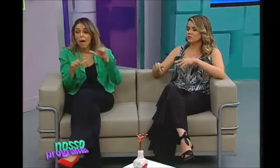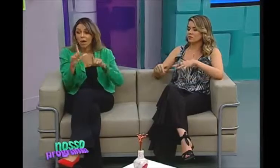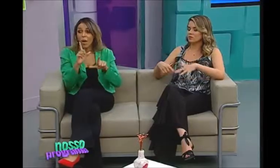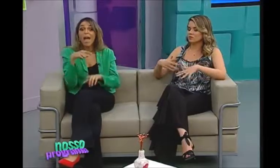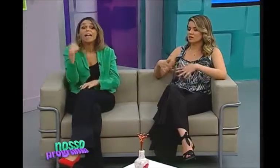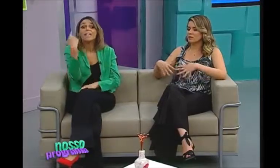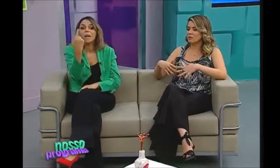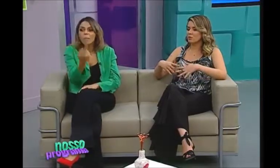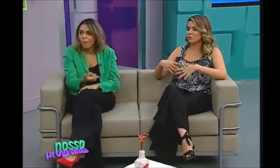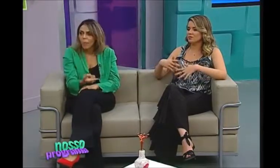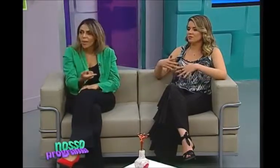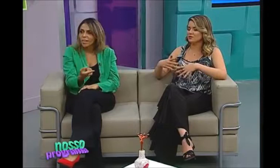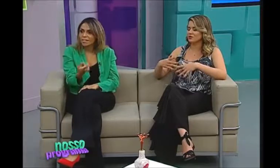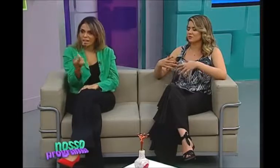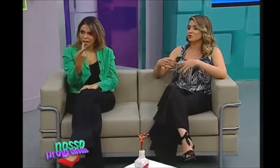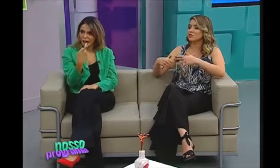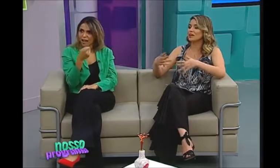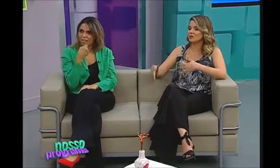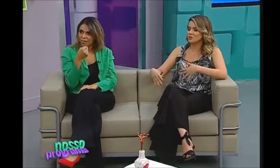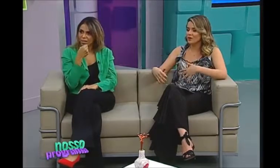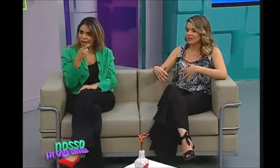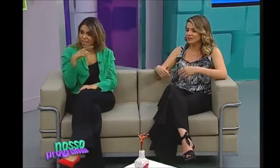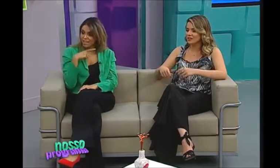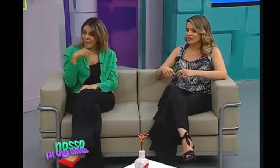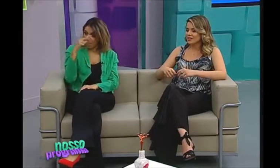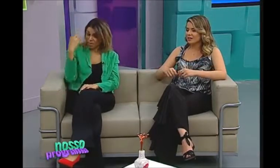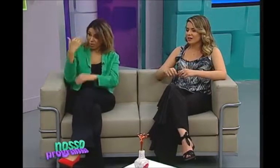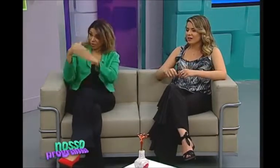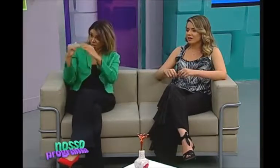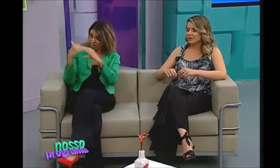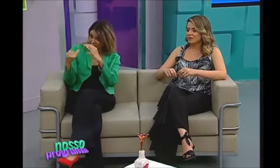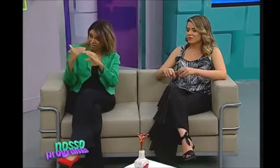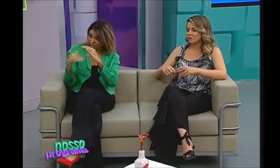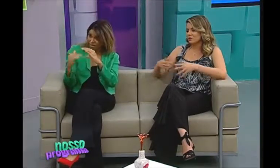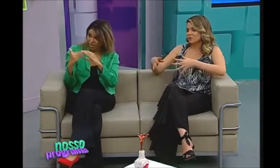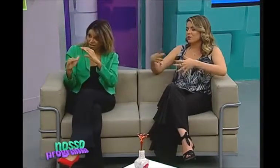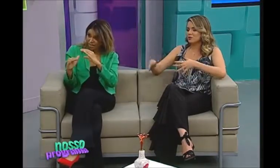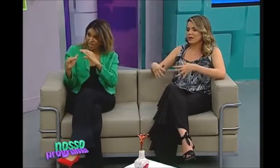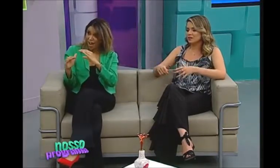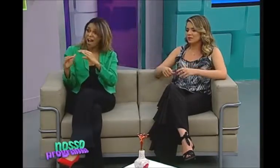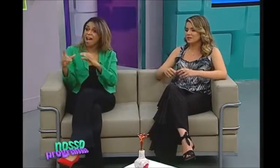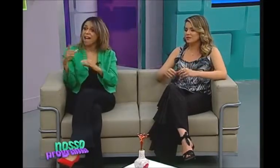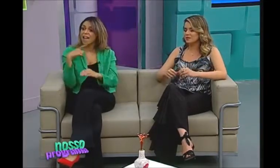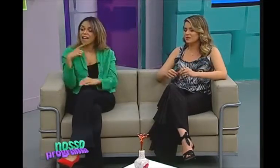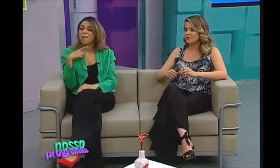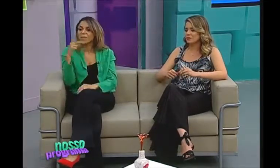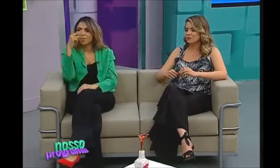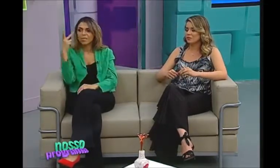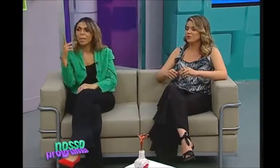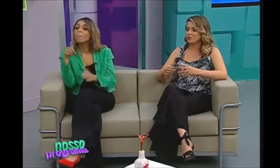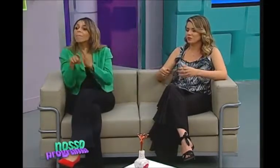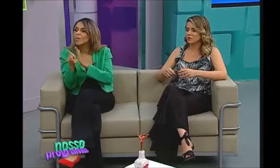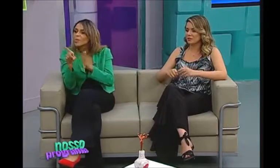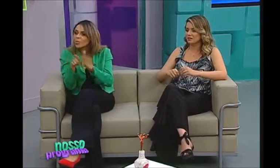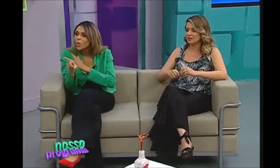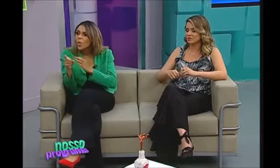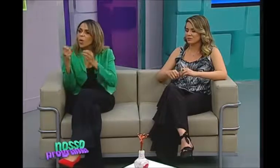discussão, você recebeu muitas notificações dos seus contatos em si no seu perfil, falando sobre esse